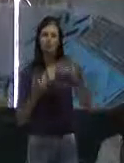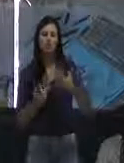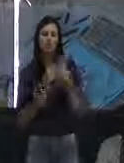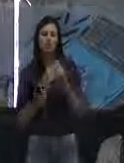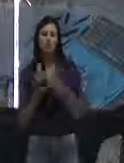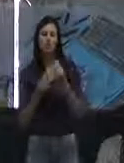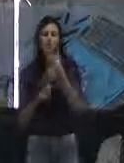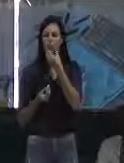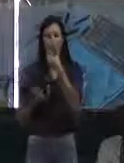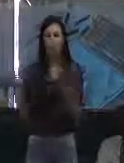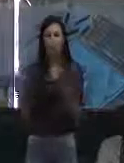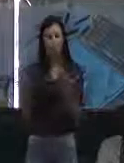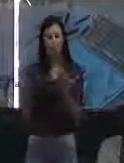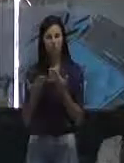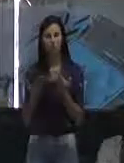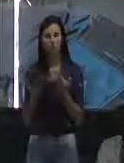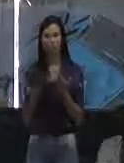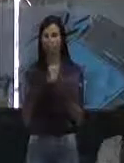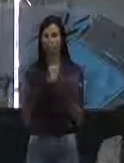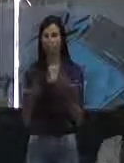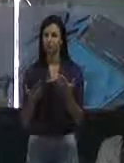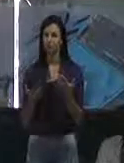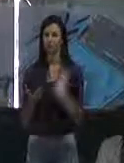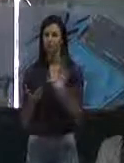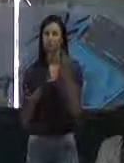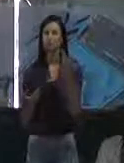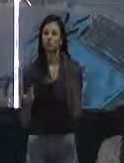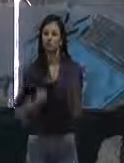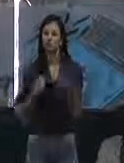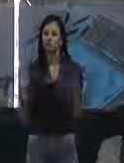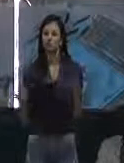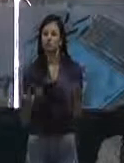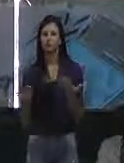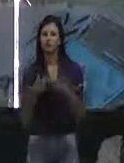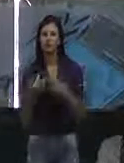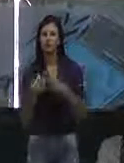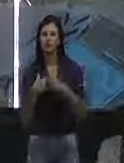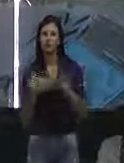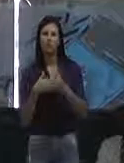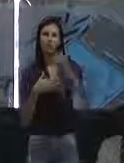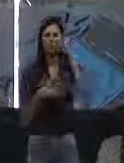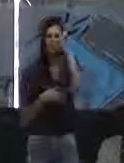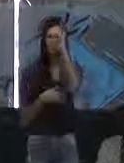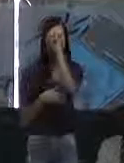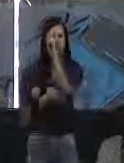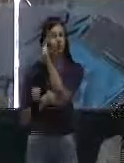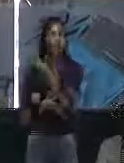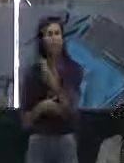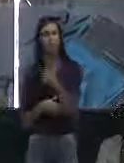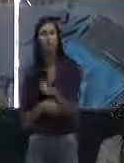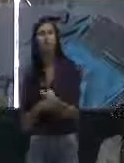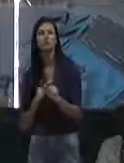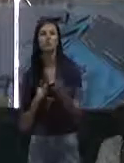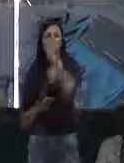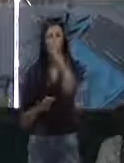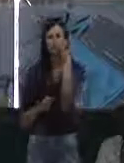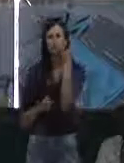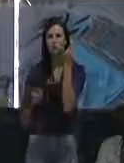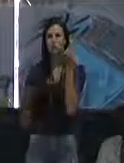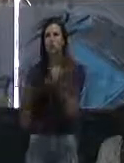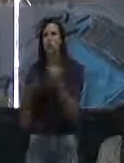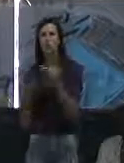nós estamos vivenciando. Nós estamos vivenciando tempos difíceis, onde as pessoas elegem o